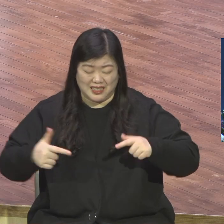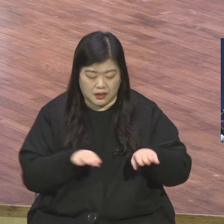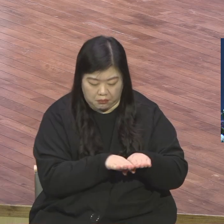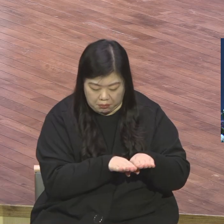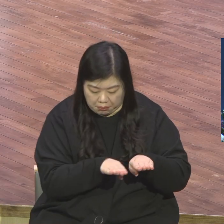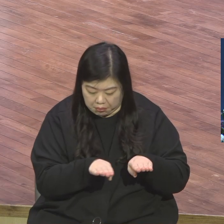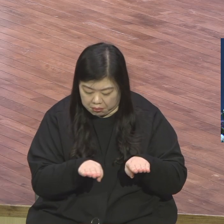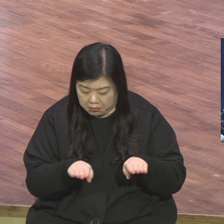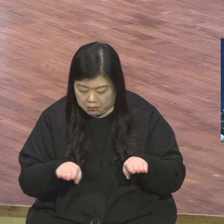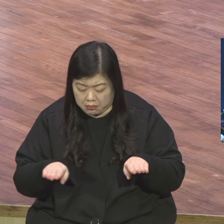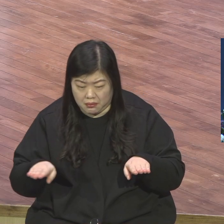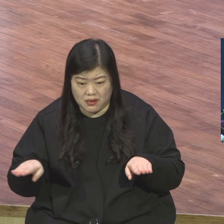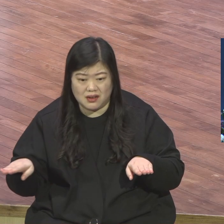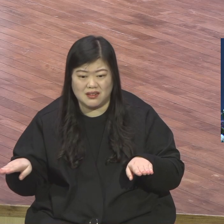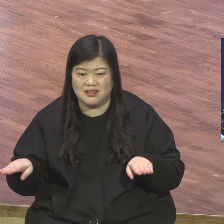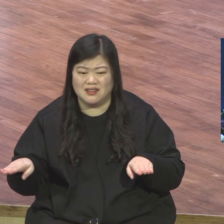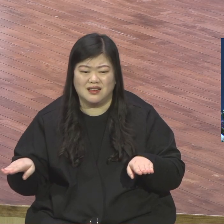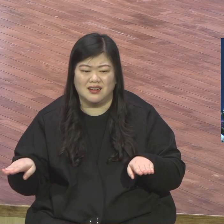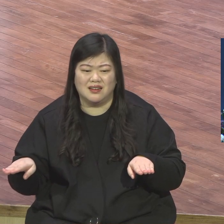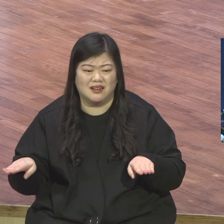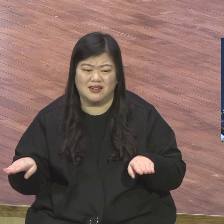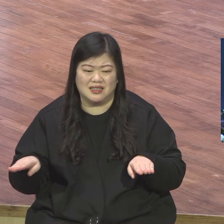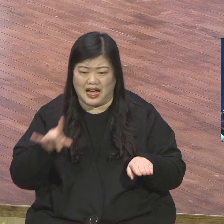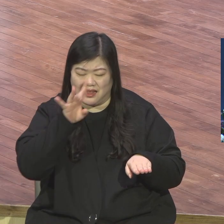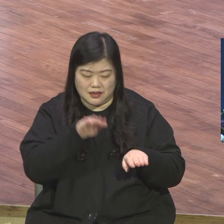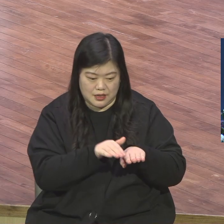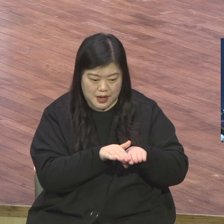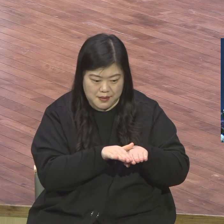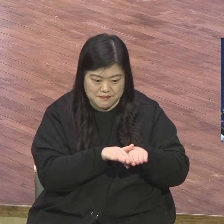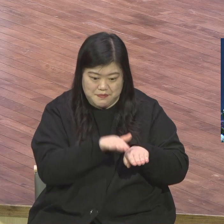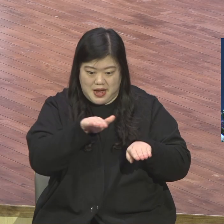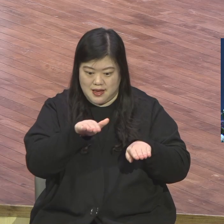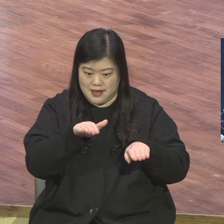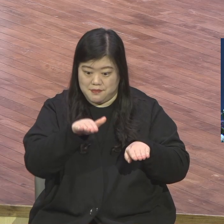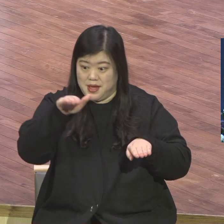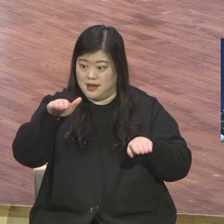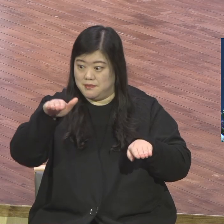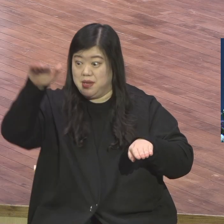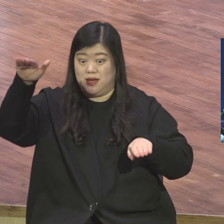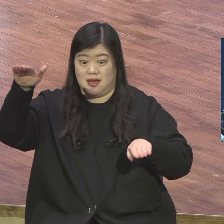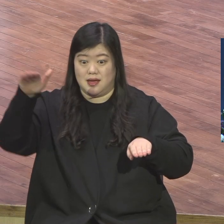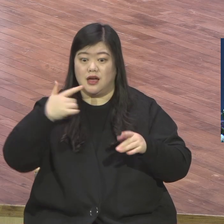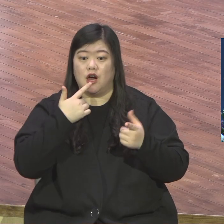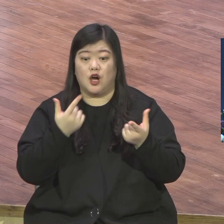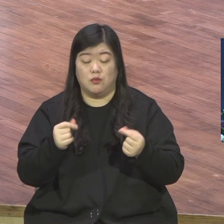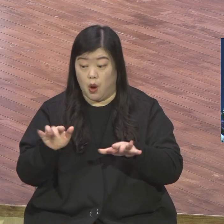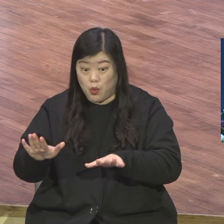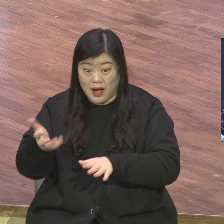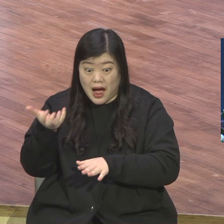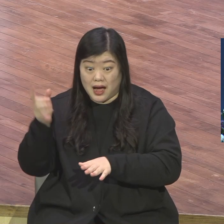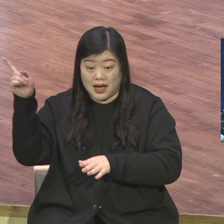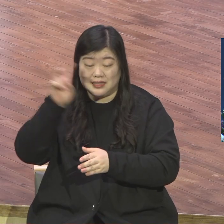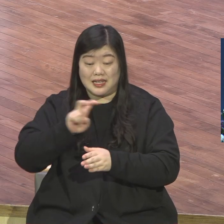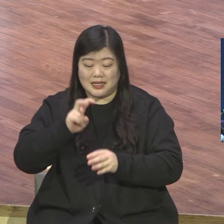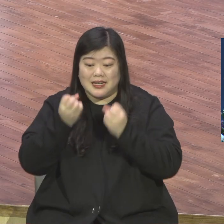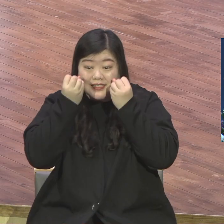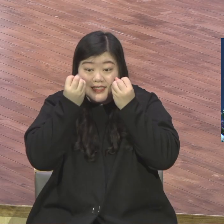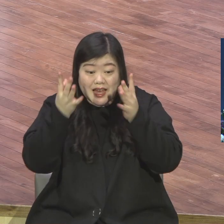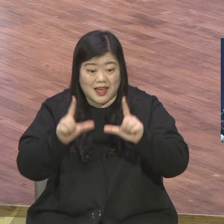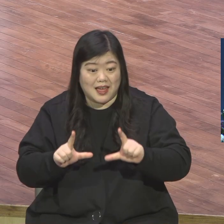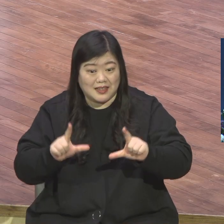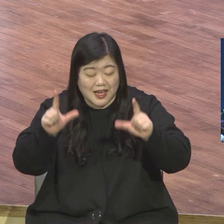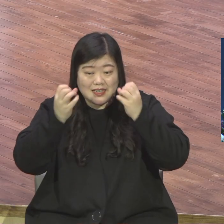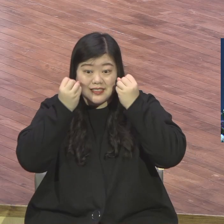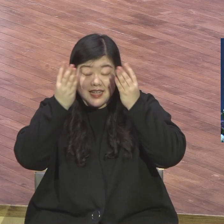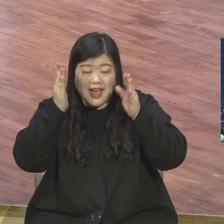믿음으로 새롭게 날마다 되어져야지. 새날을 주시잖아요. 새날 맨날 새날 주시잖아요. 아멘.